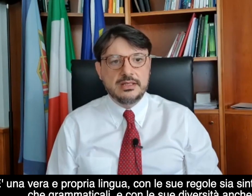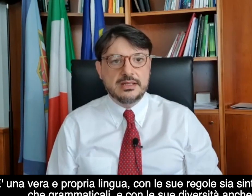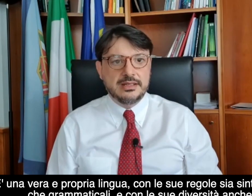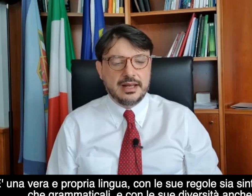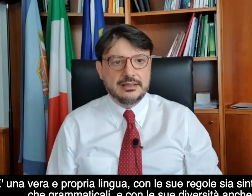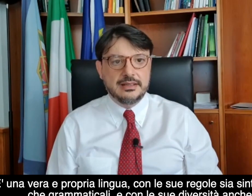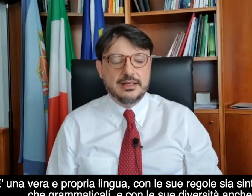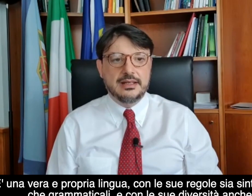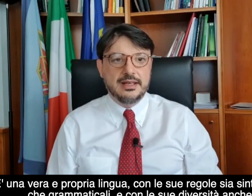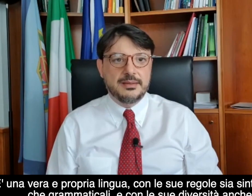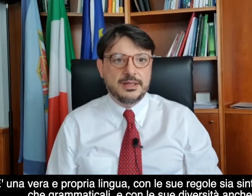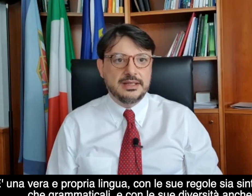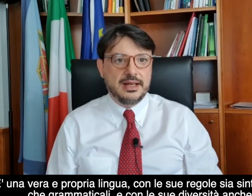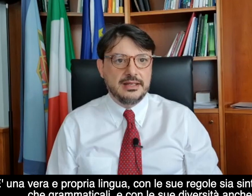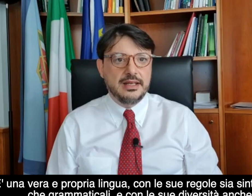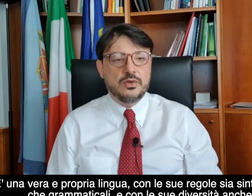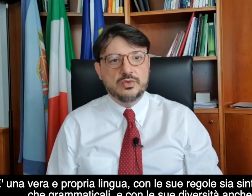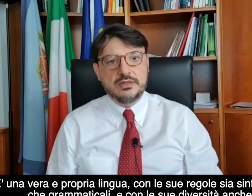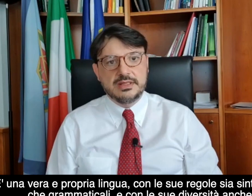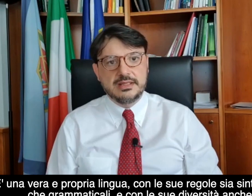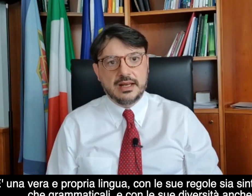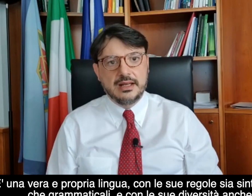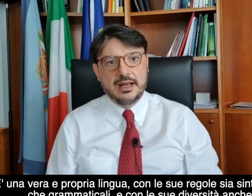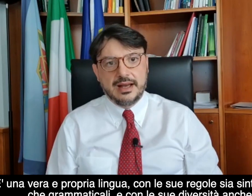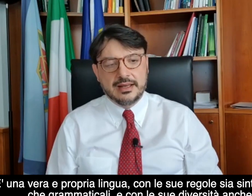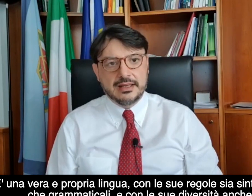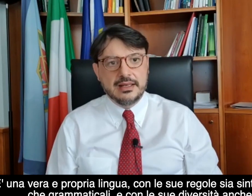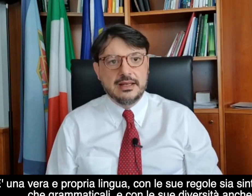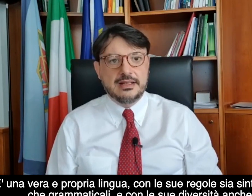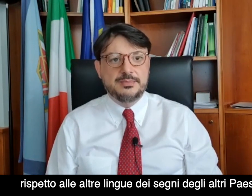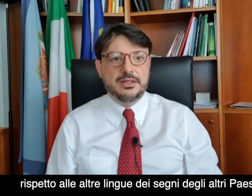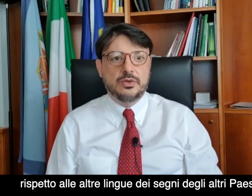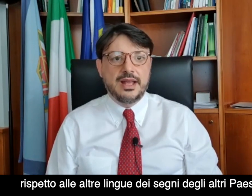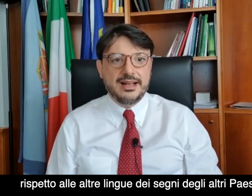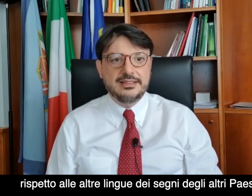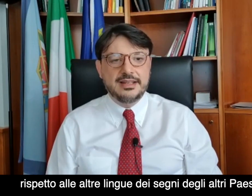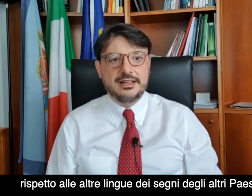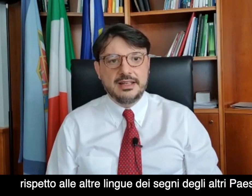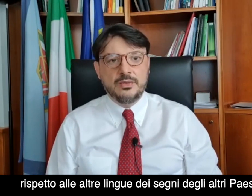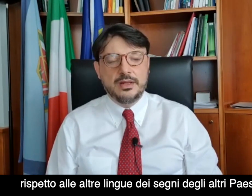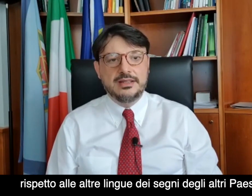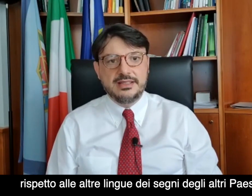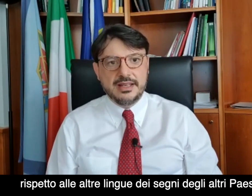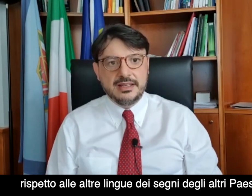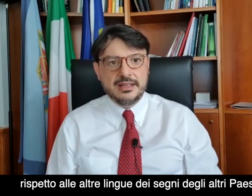sintattiche e grammaticali e con le sue diversità anche rispetto alle altre lingue dei segni